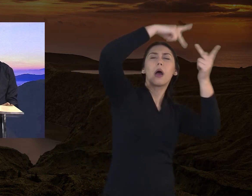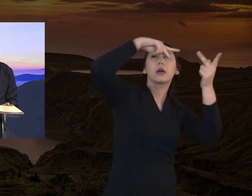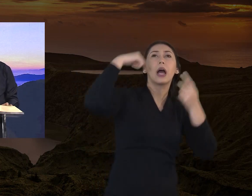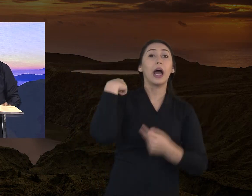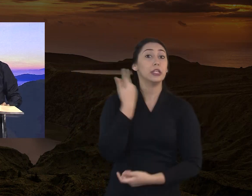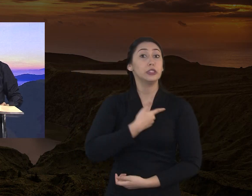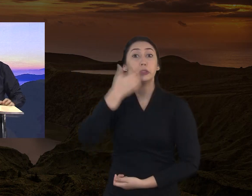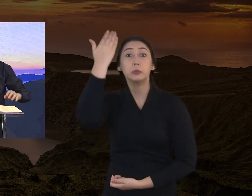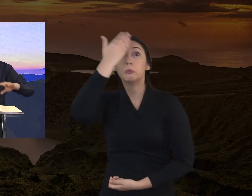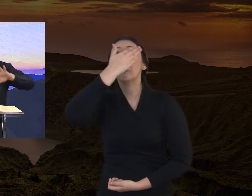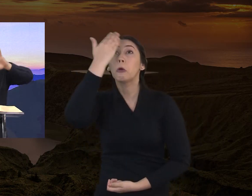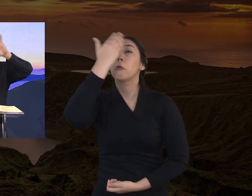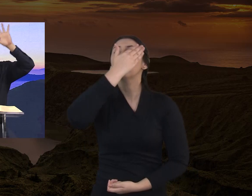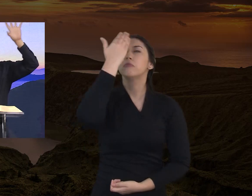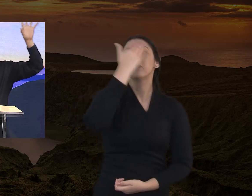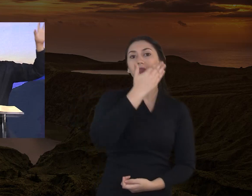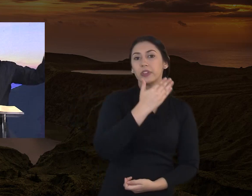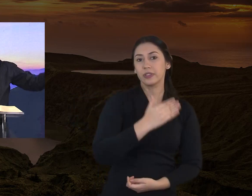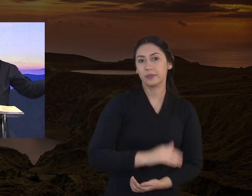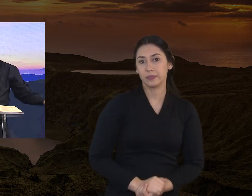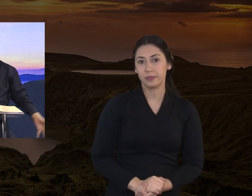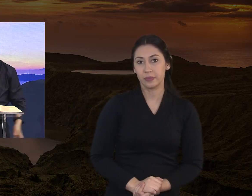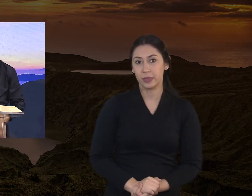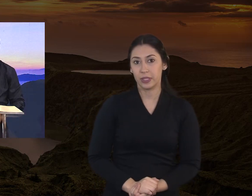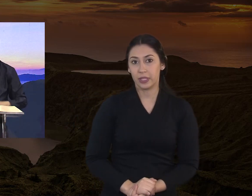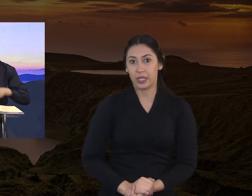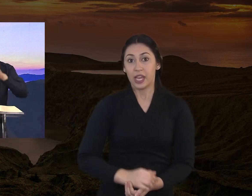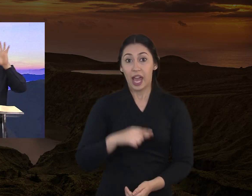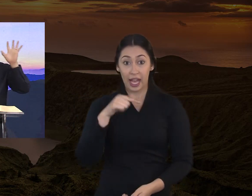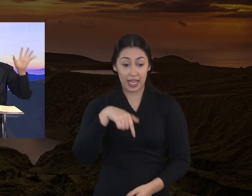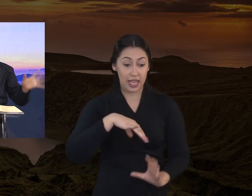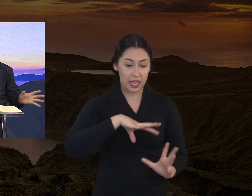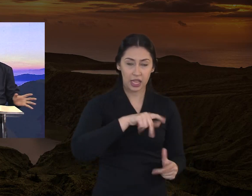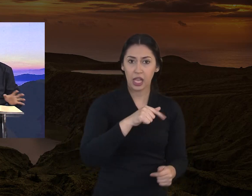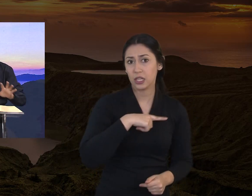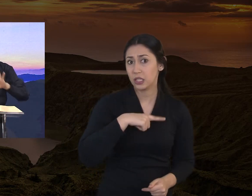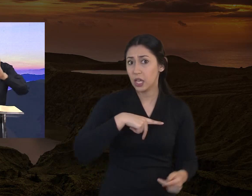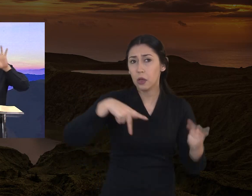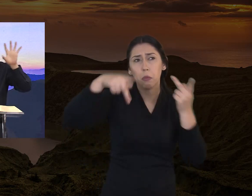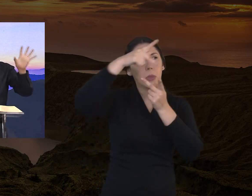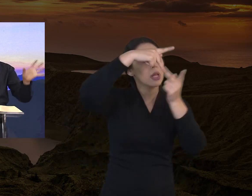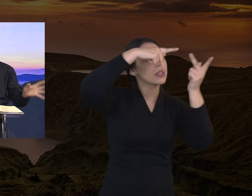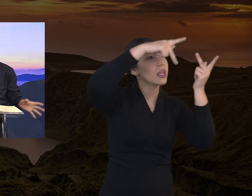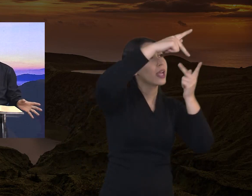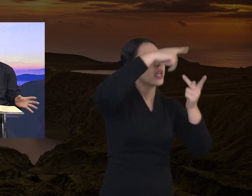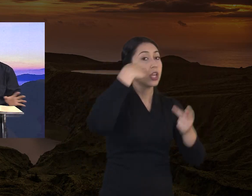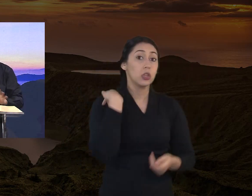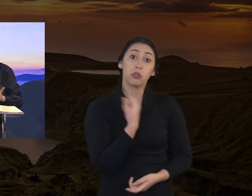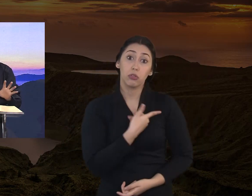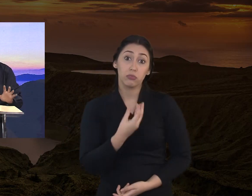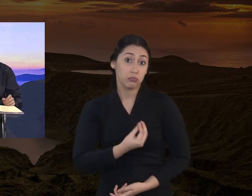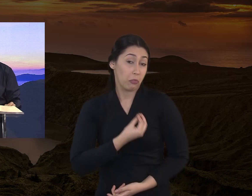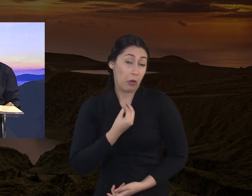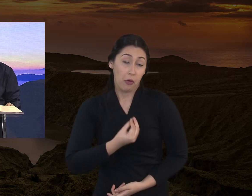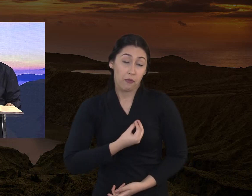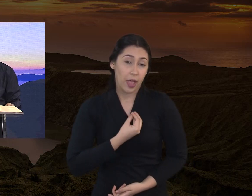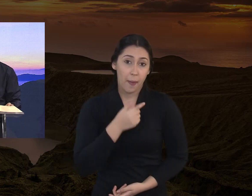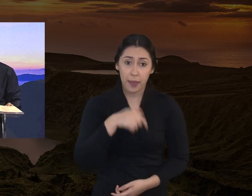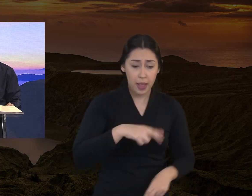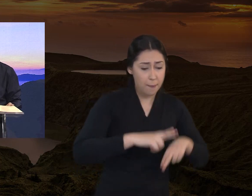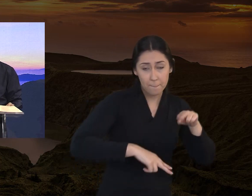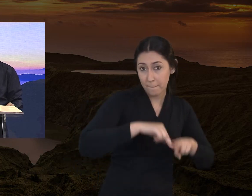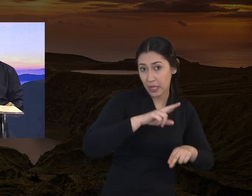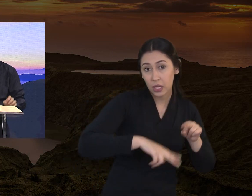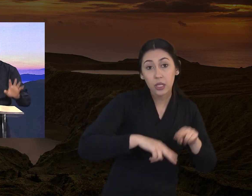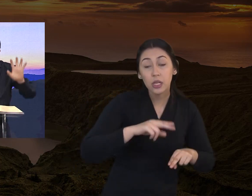E sobre a terra é o nosso universo cosmos, onde nós, né, existimos, nesse universo